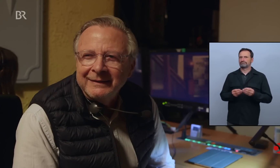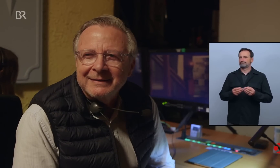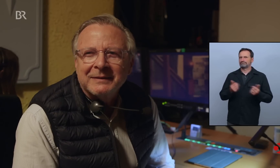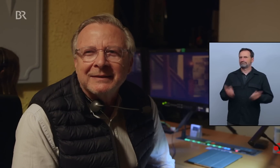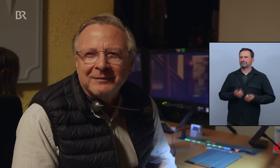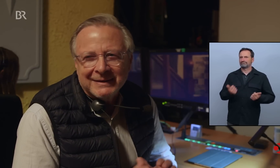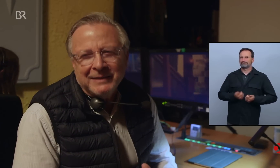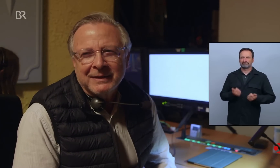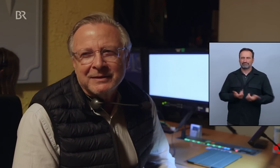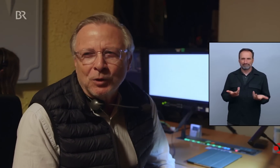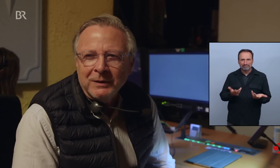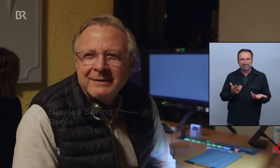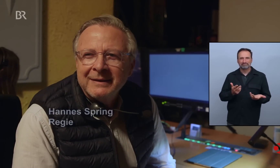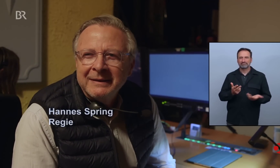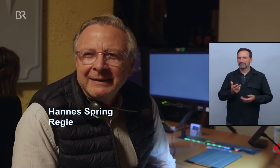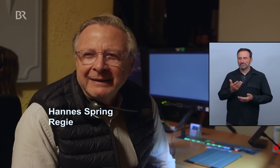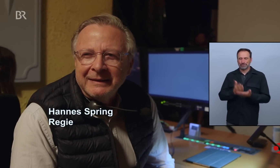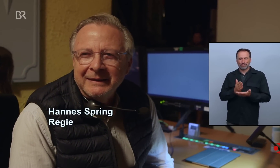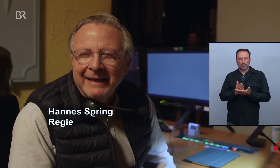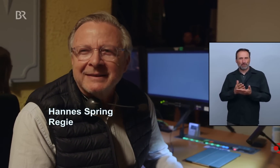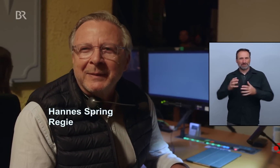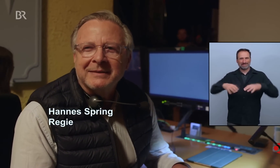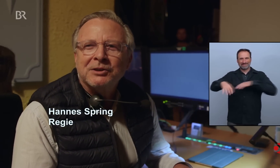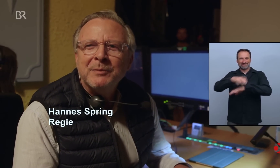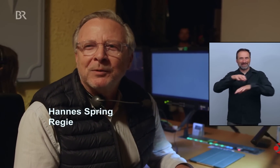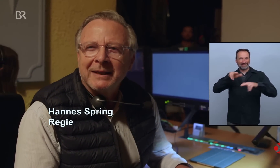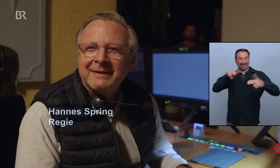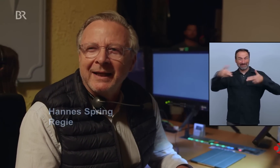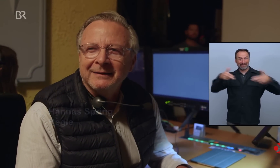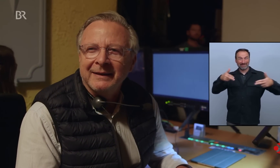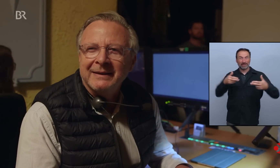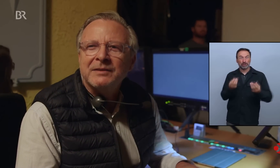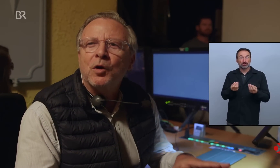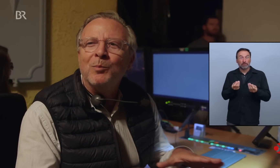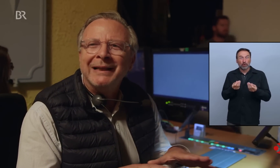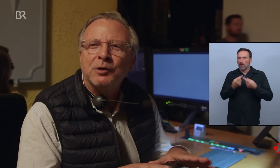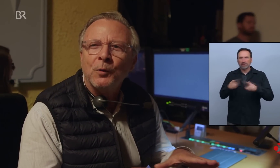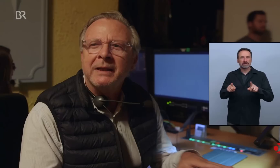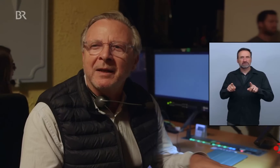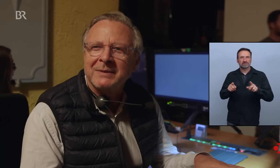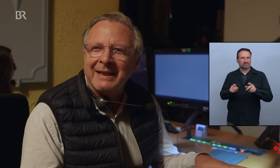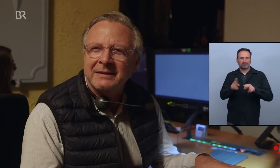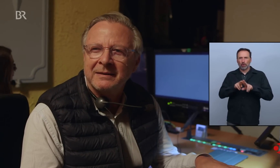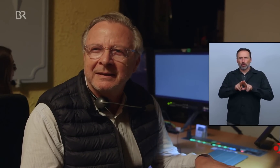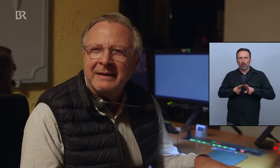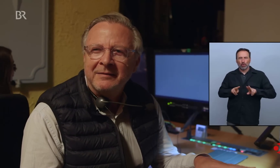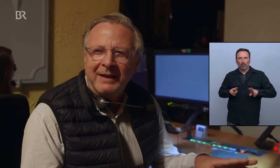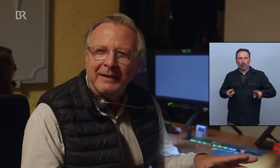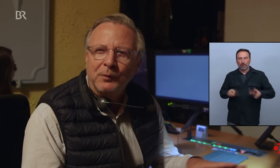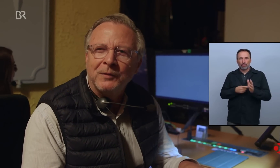Das ist was ganz, ganz Tolles. Erstens mal ist die Stimmung ganz eine andere. Die ist komplett ruhig am Set, weil alle